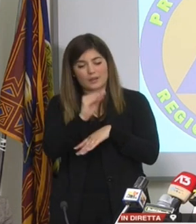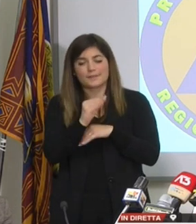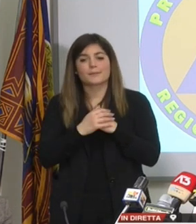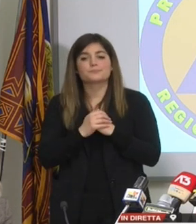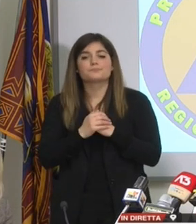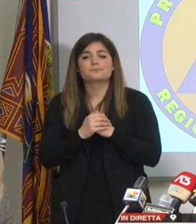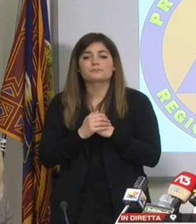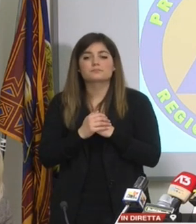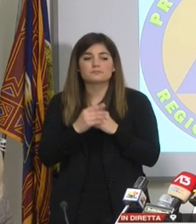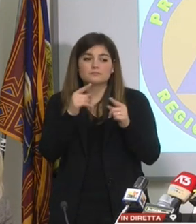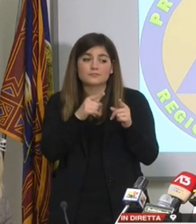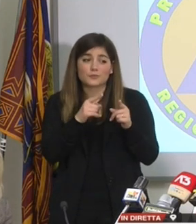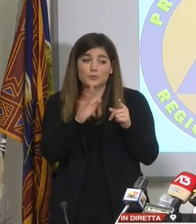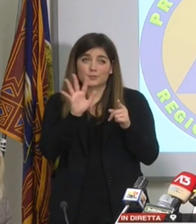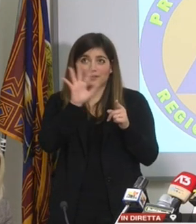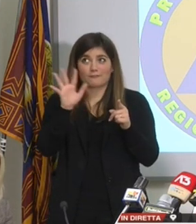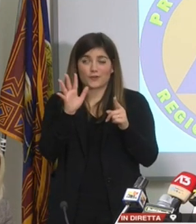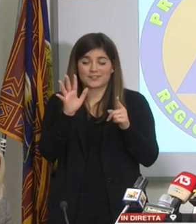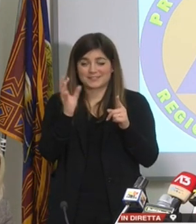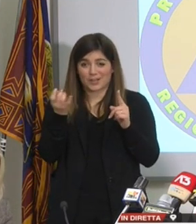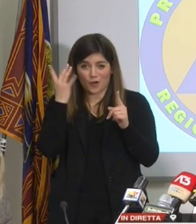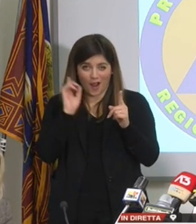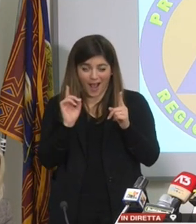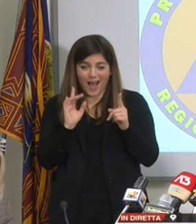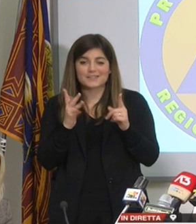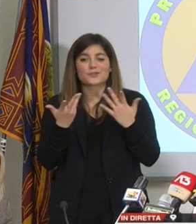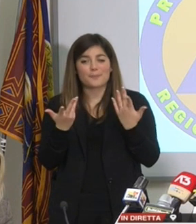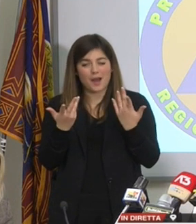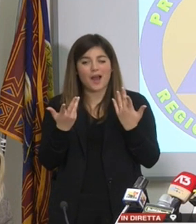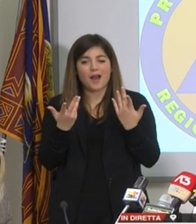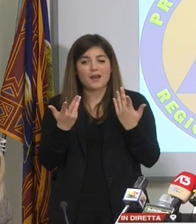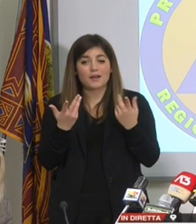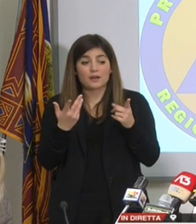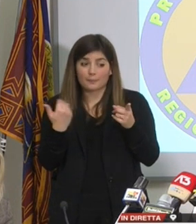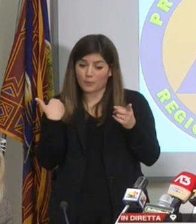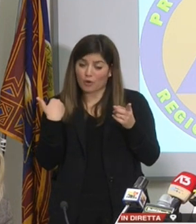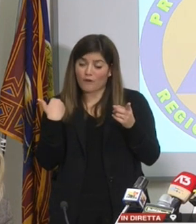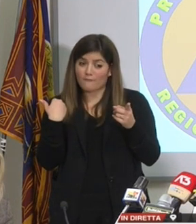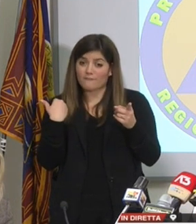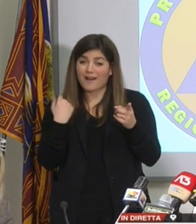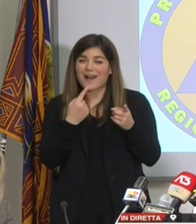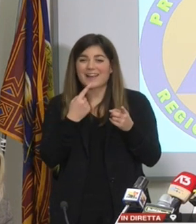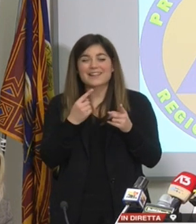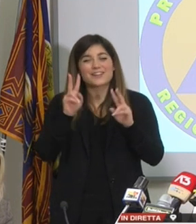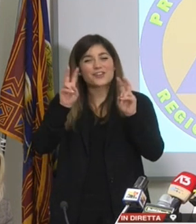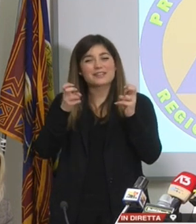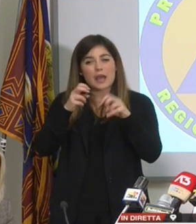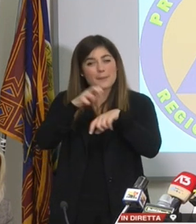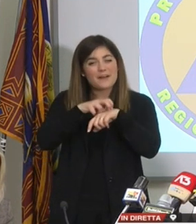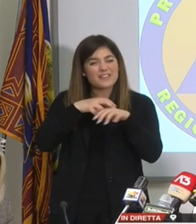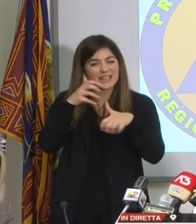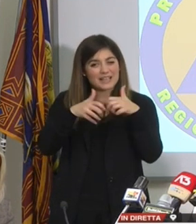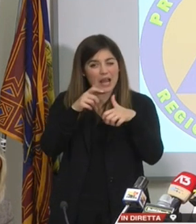aveva sorvolato, non so se a caso, non vorrei fare la stessa domanda. Prego. Quando ha parlato dei veterinari, se